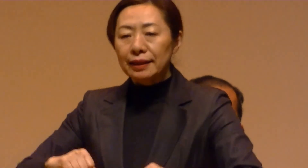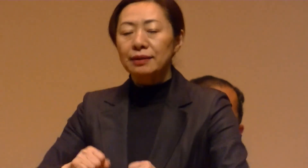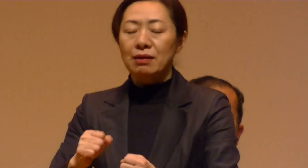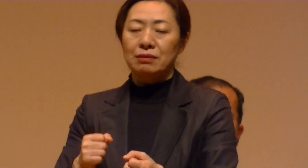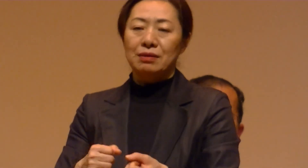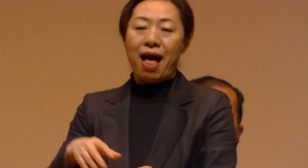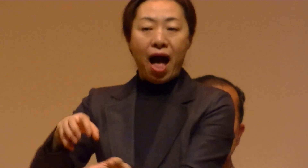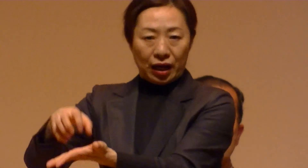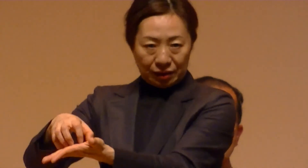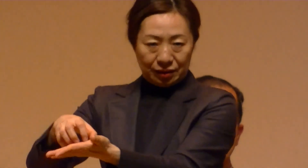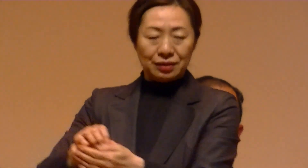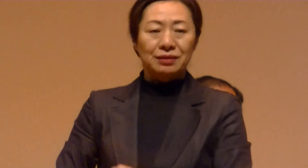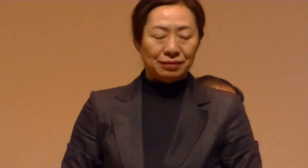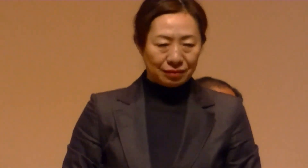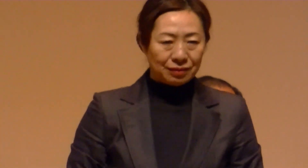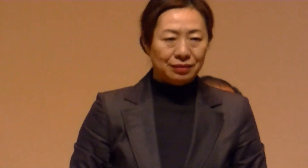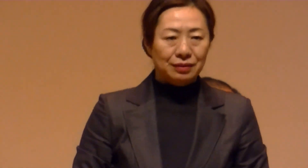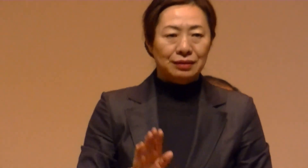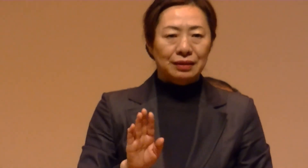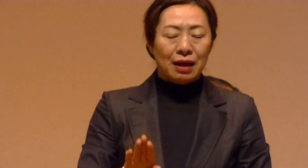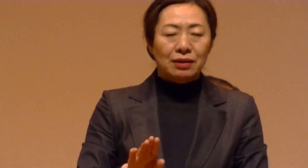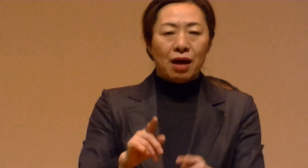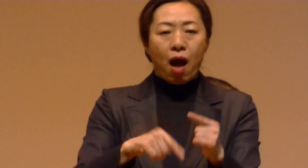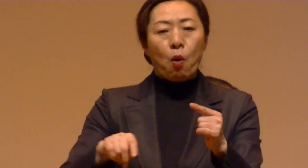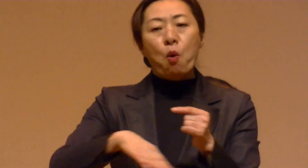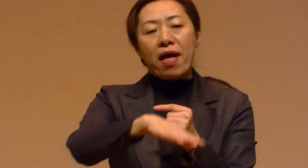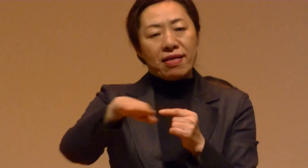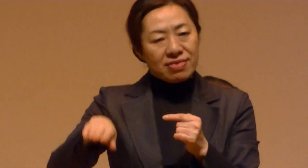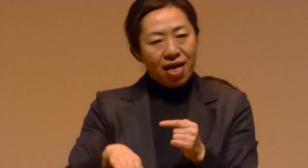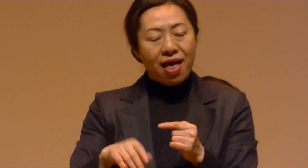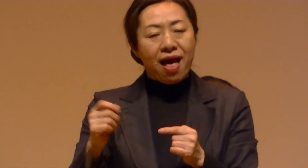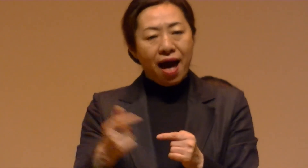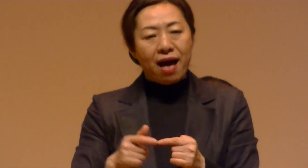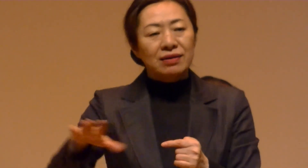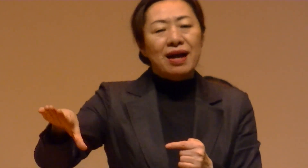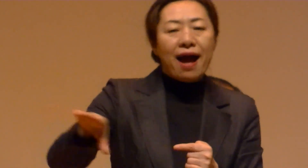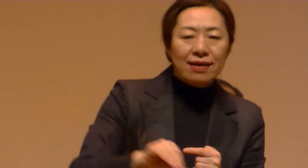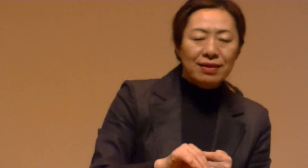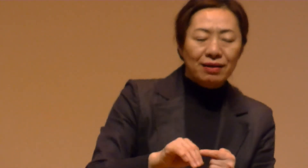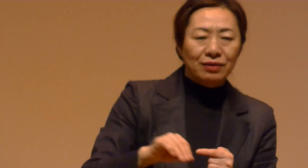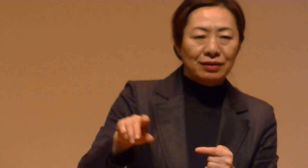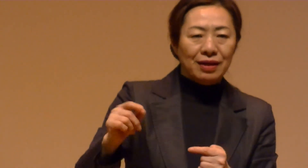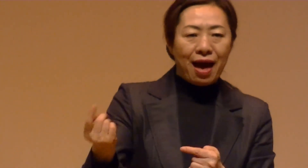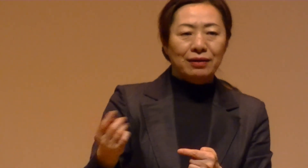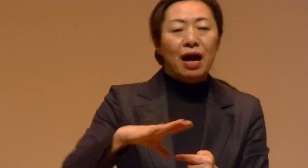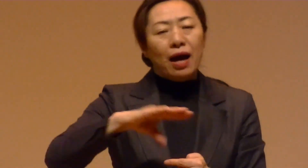ある公園で早く帰ってほしいボランティア、来てくれて嬉しく思うボ